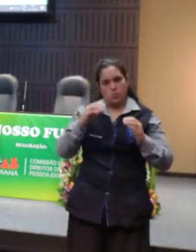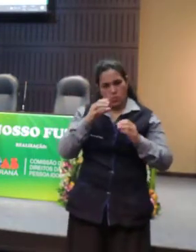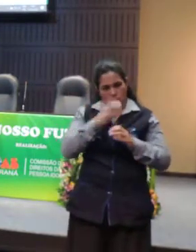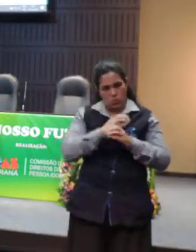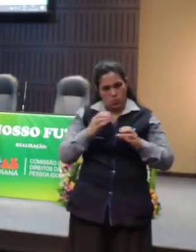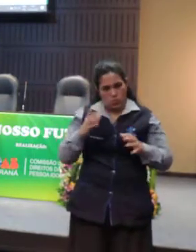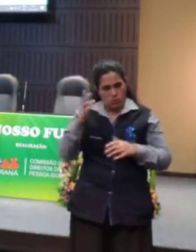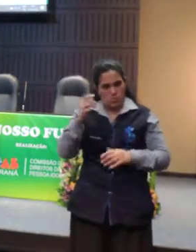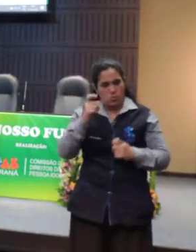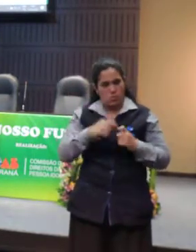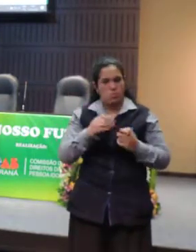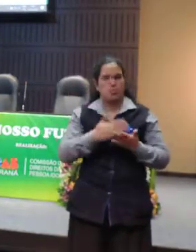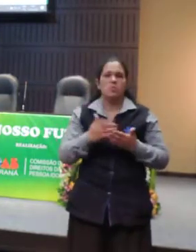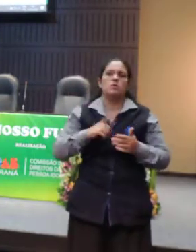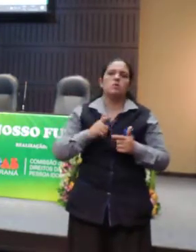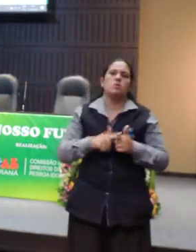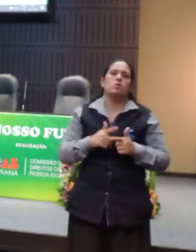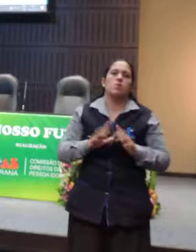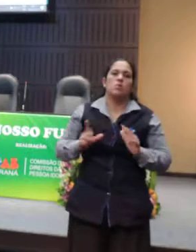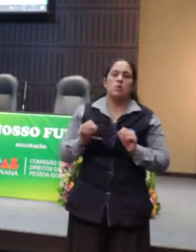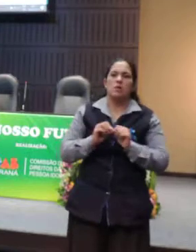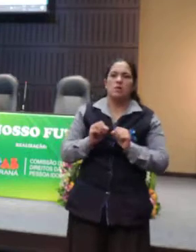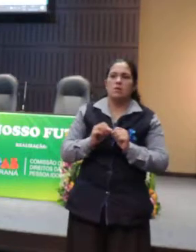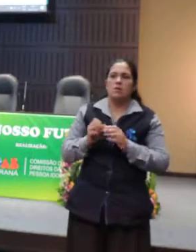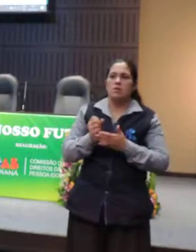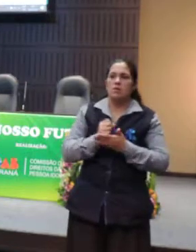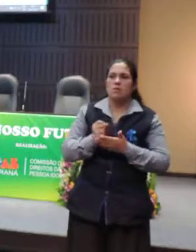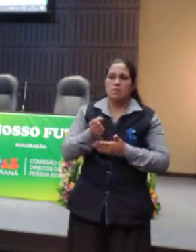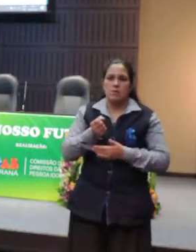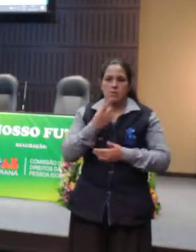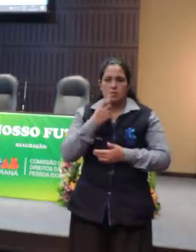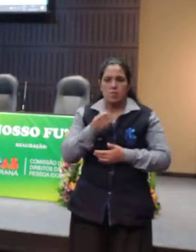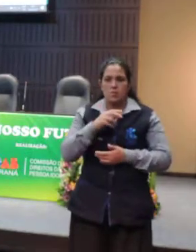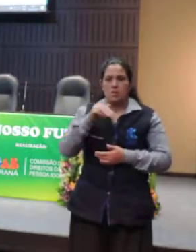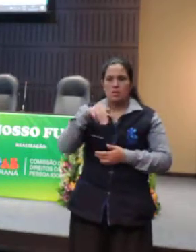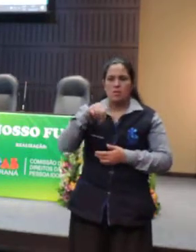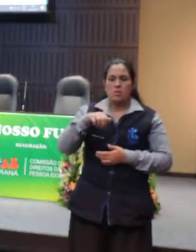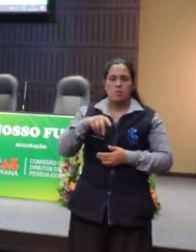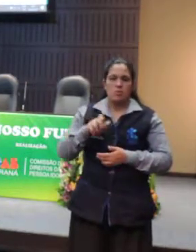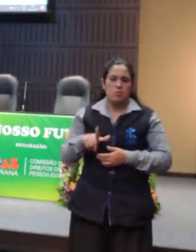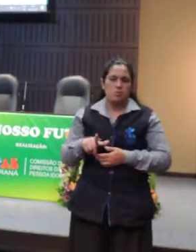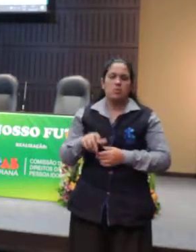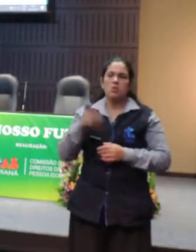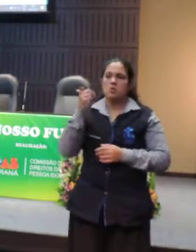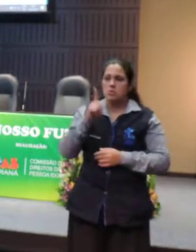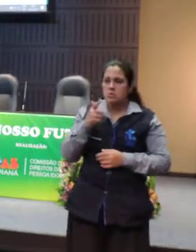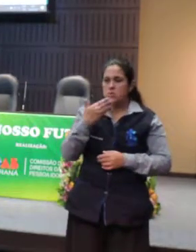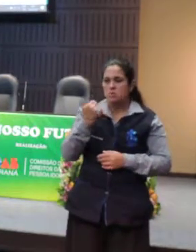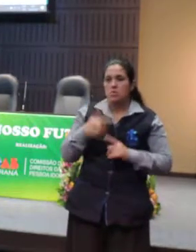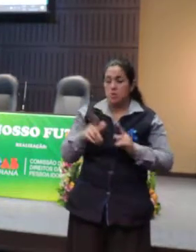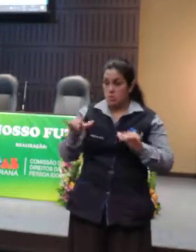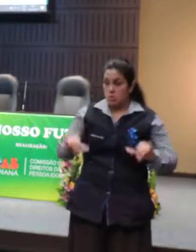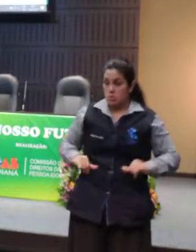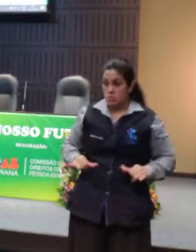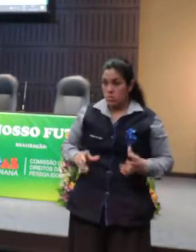médico e começou a ter problema. Quando ela foi fazer a reposição hormonal, ela estava entrando na menopausa. Conseguiu salvar um pouco, mas ela